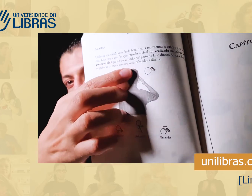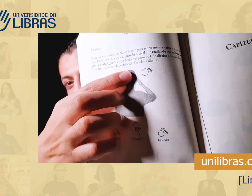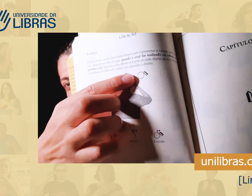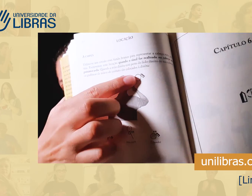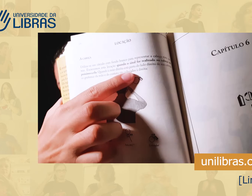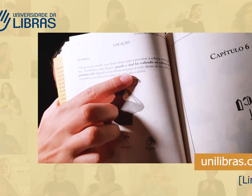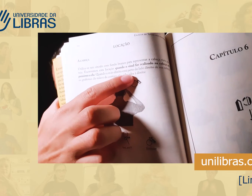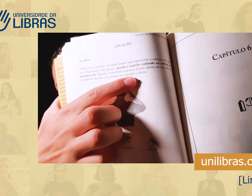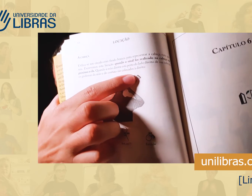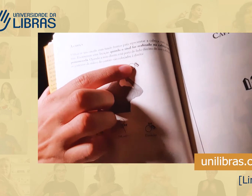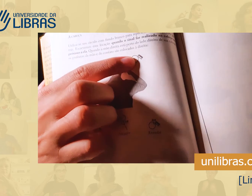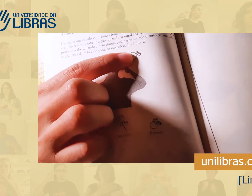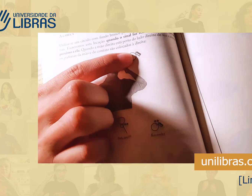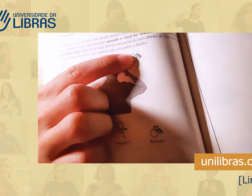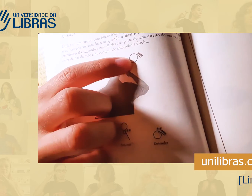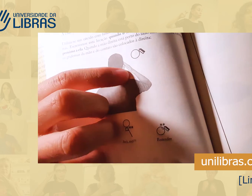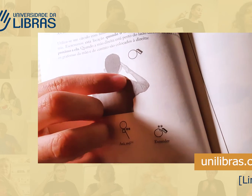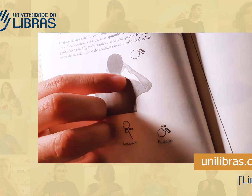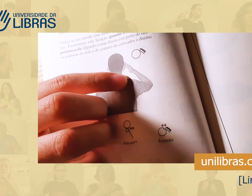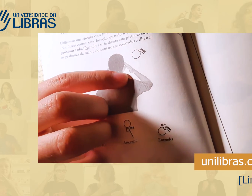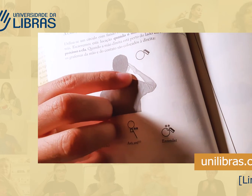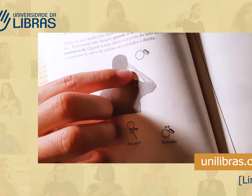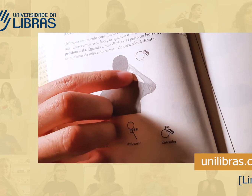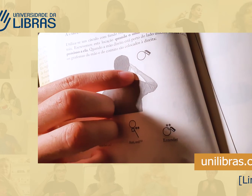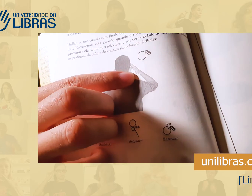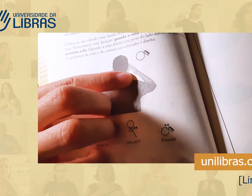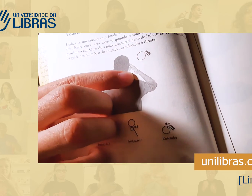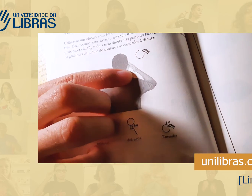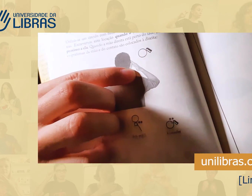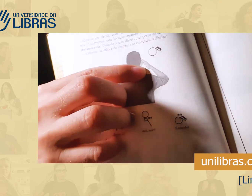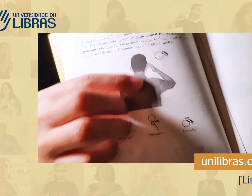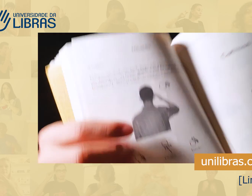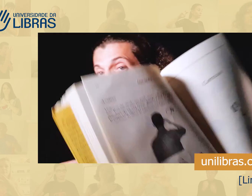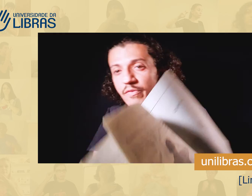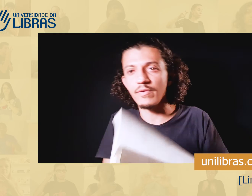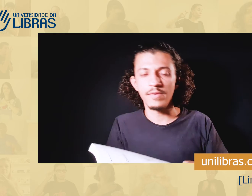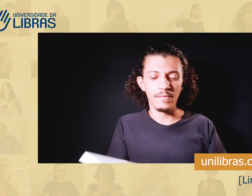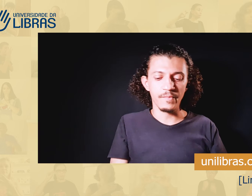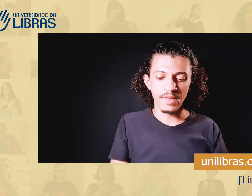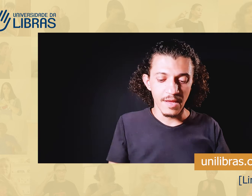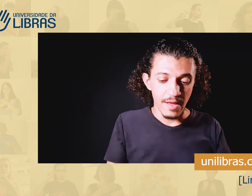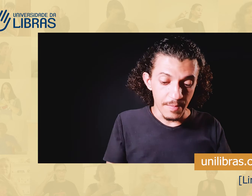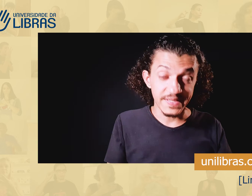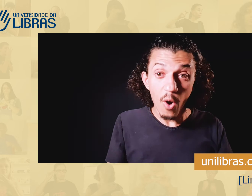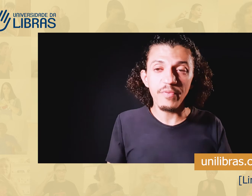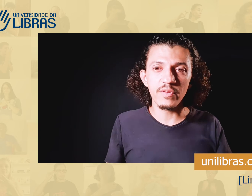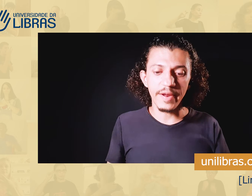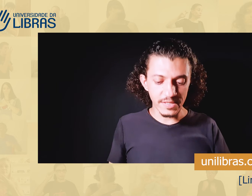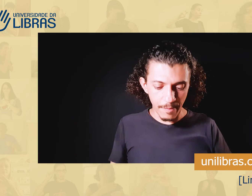inclinada. Por que a mão aqui está inclinada? Porque na sinalização também está inclinada. Óbvio. Mas é óbvio, na hora que você